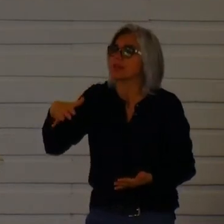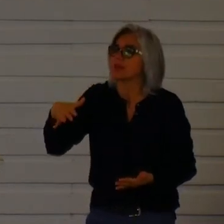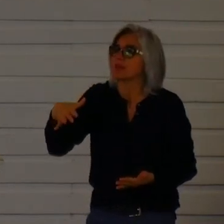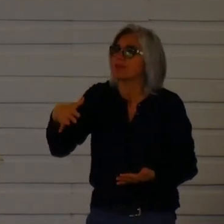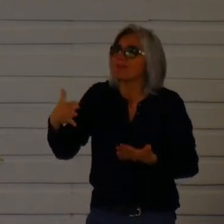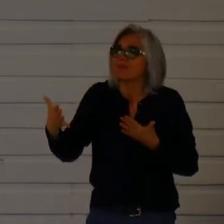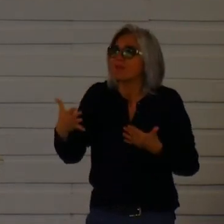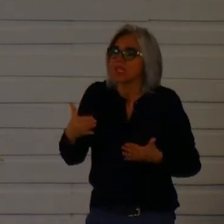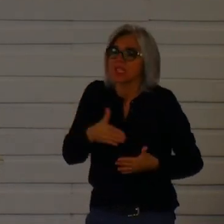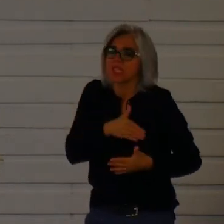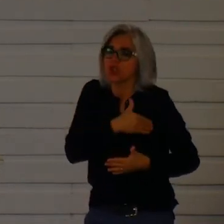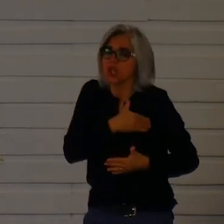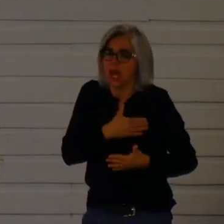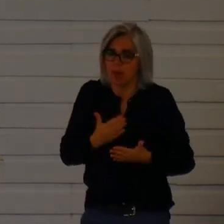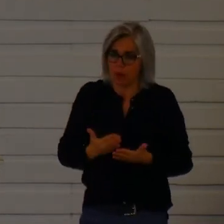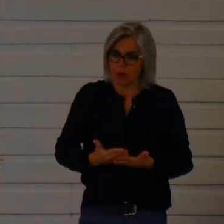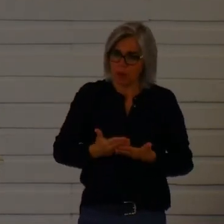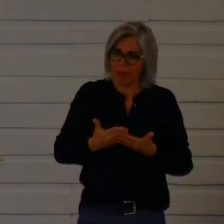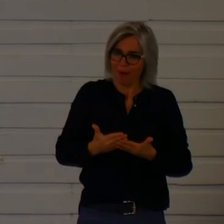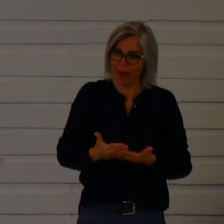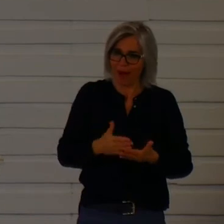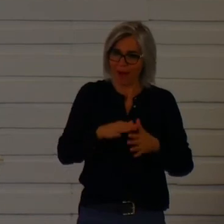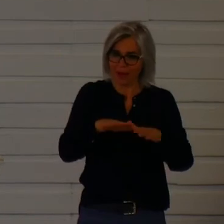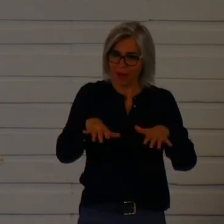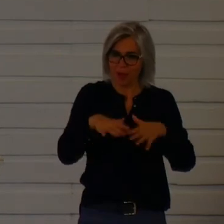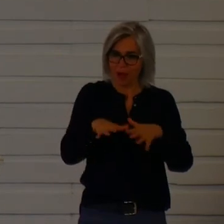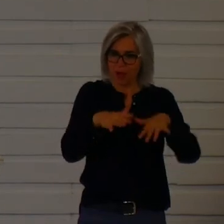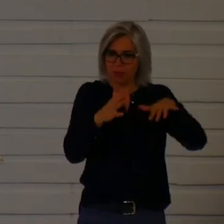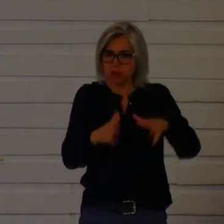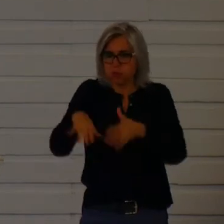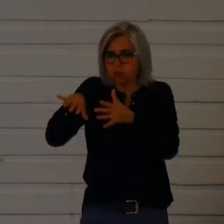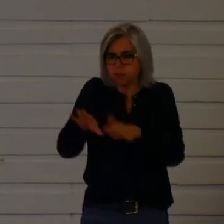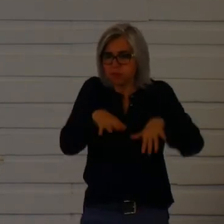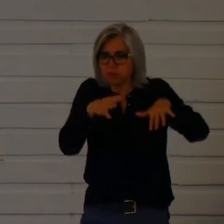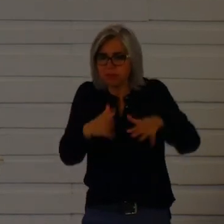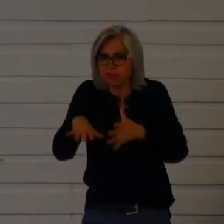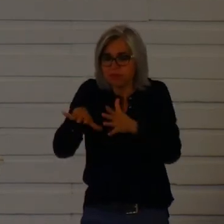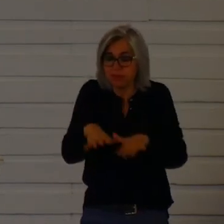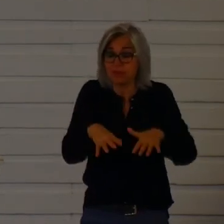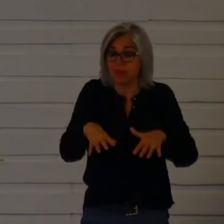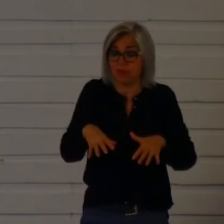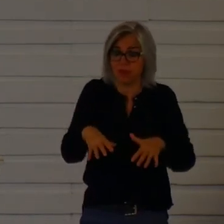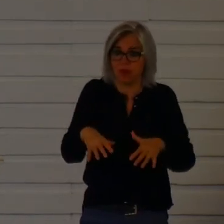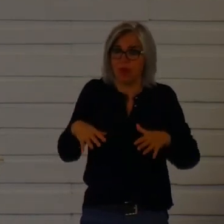dovevano attraversare una tempesta, e una tempesta non da poco, perché erano pescatori,